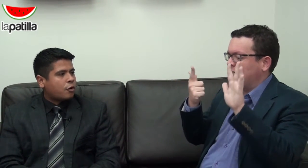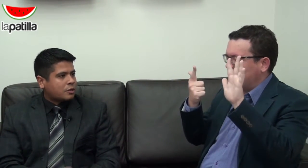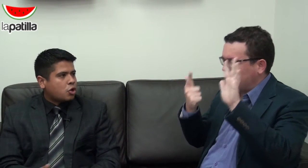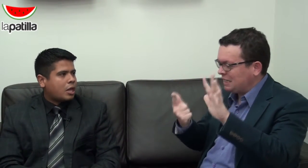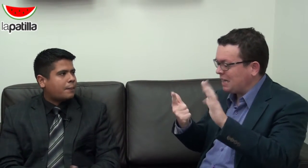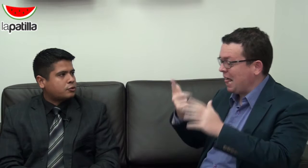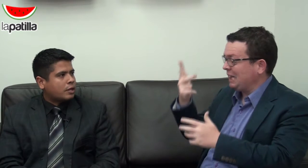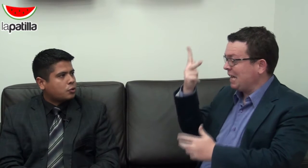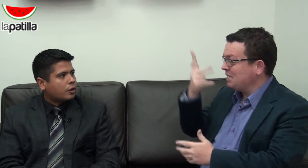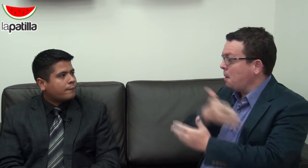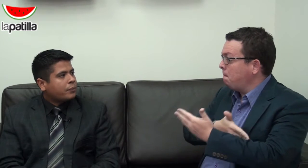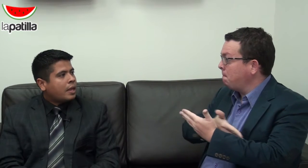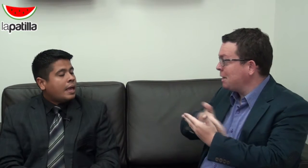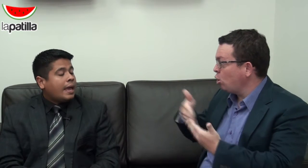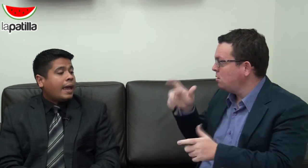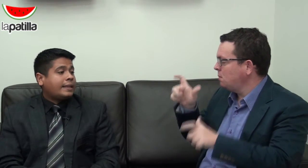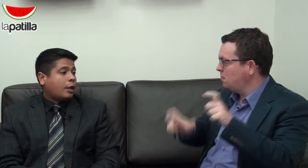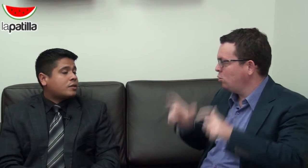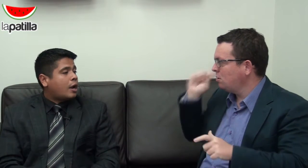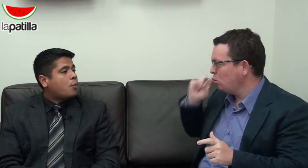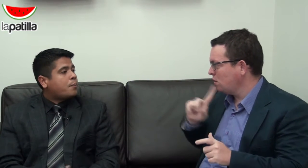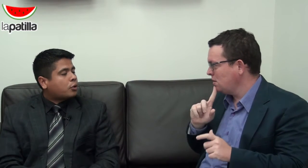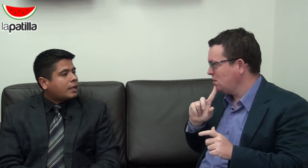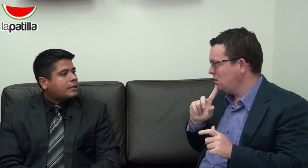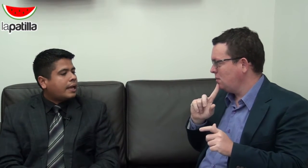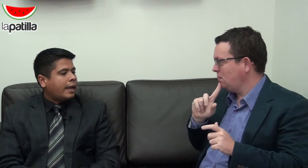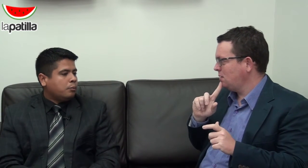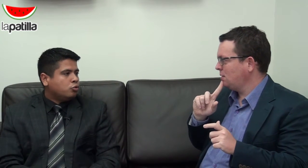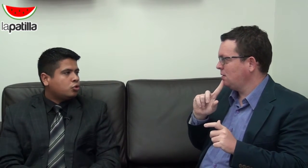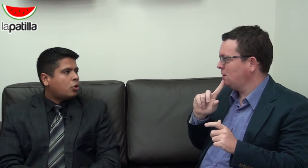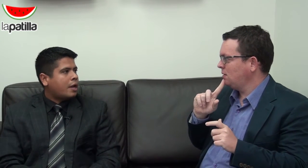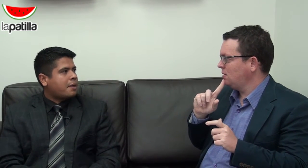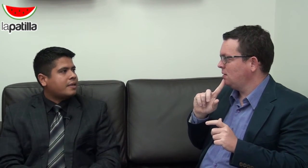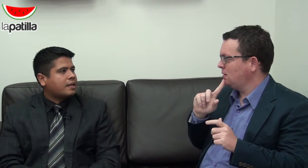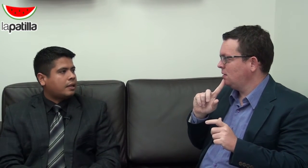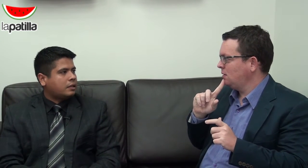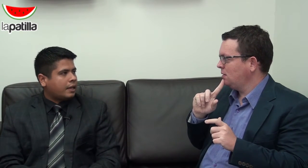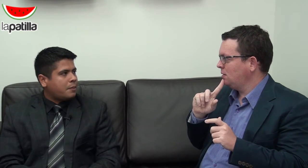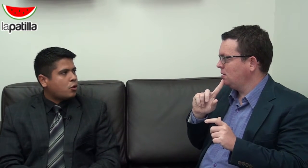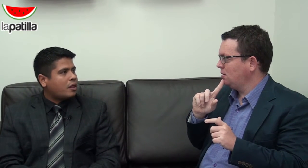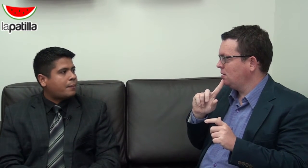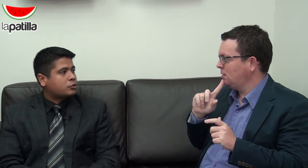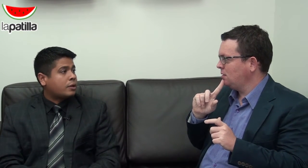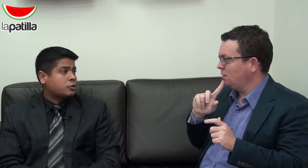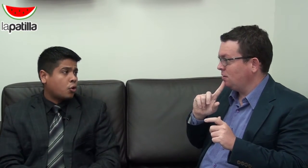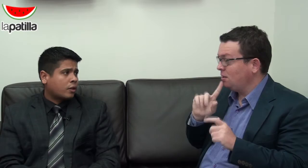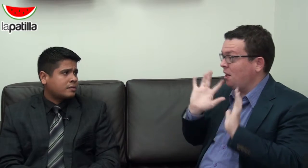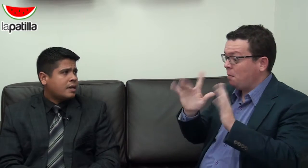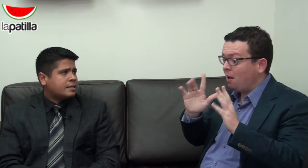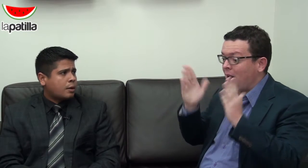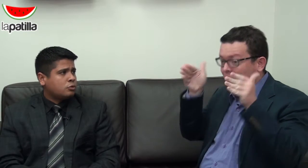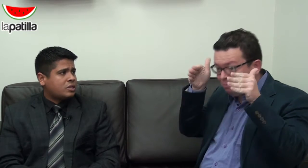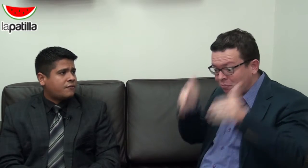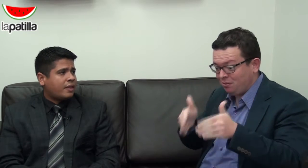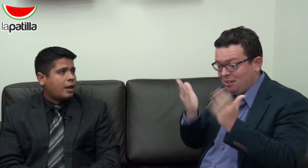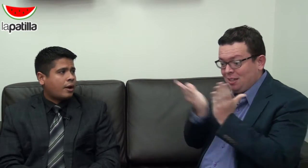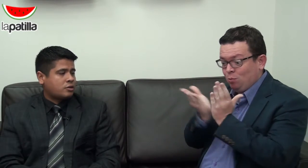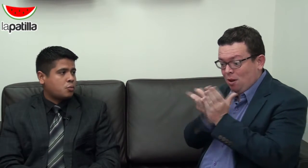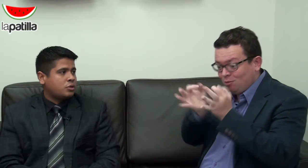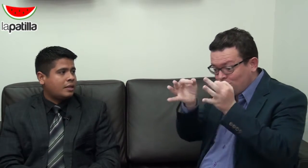formación de las personas sordas. Te quiero decir algo muy importante, que en el mundo hay más de 73 millones de personas sordas, según cifras de la Organización Mundial